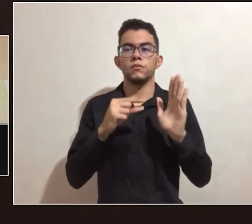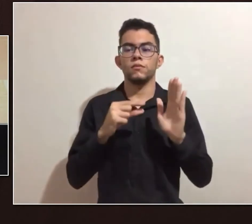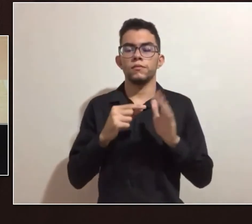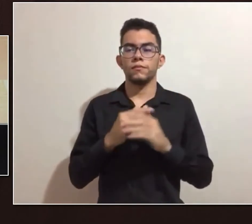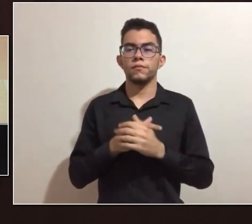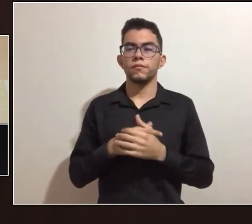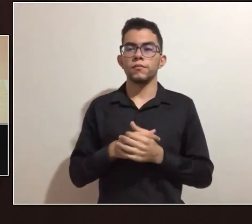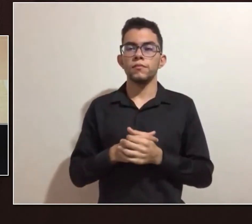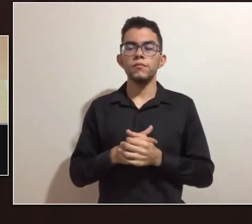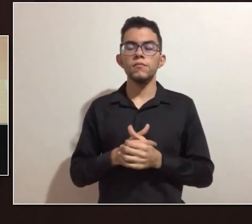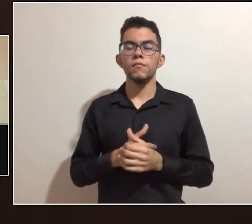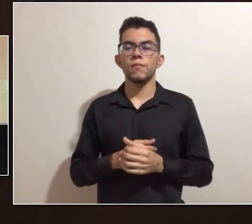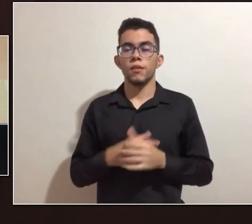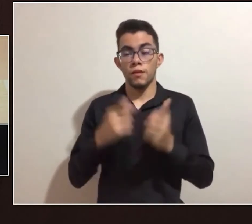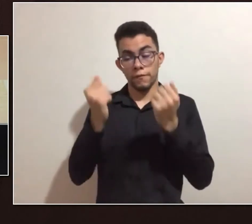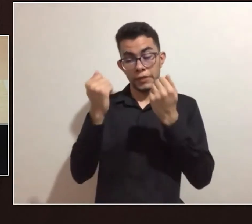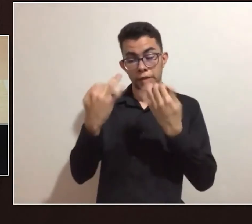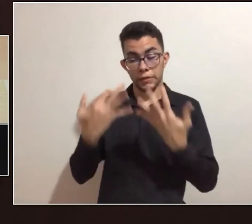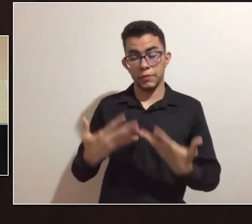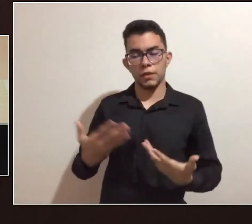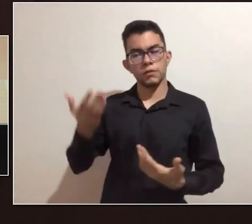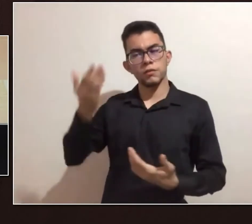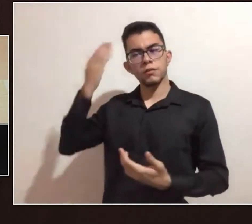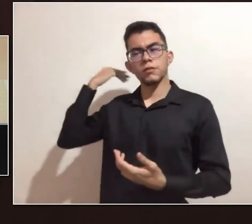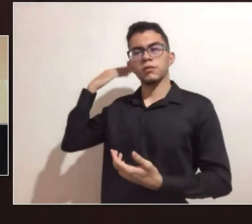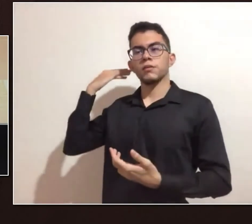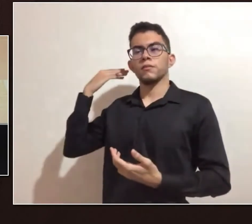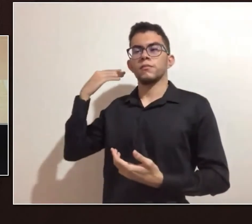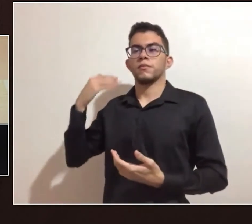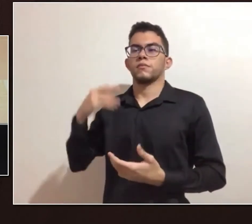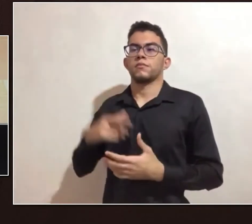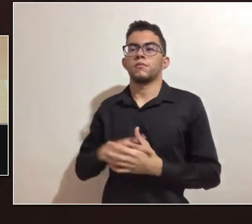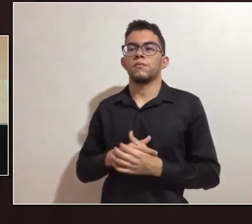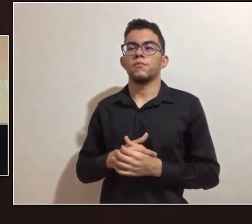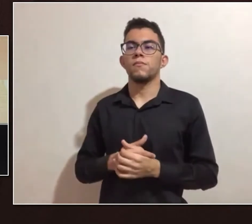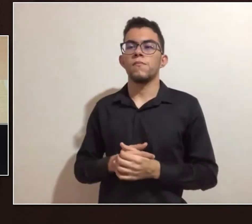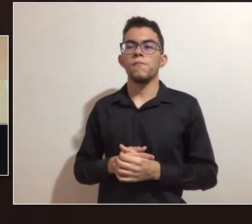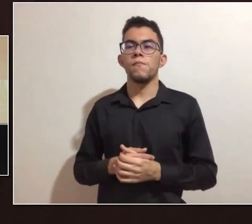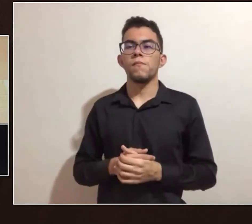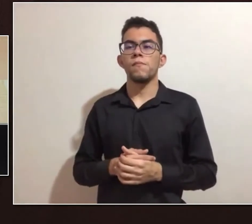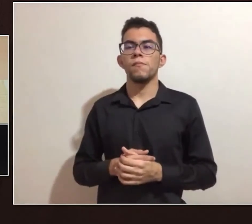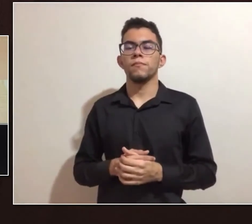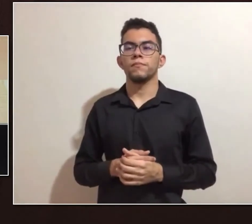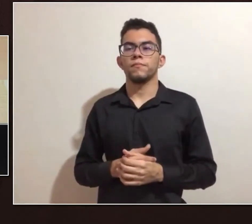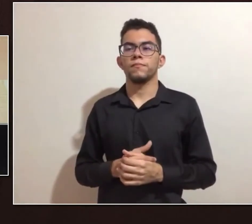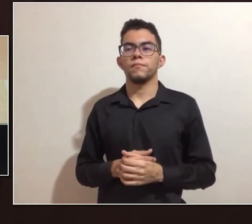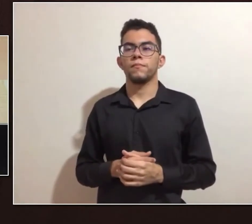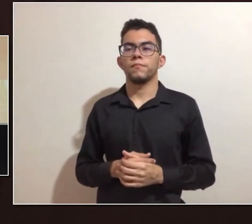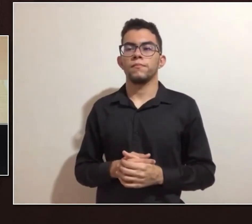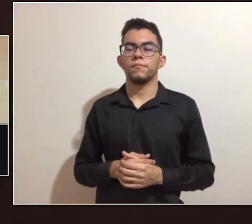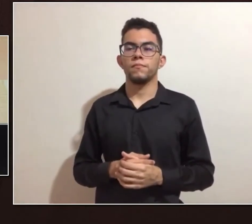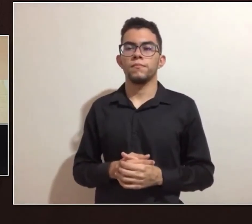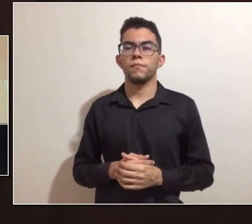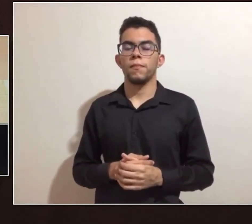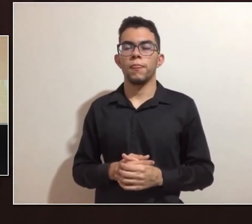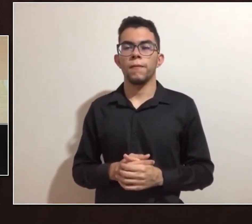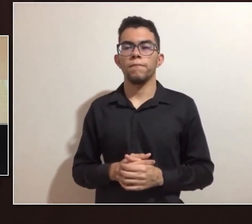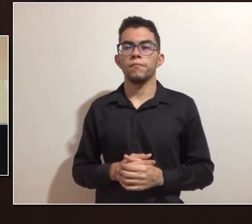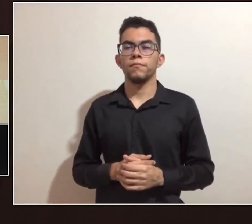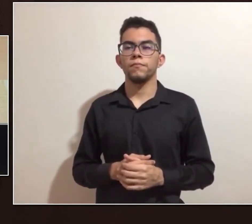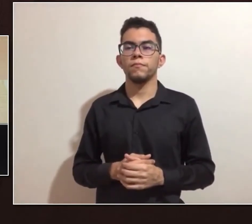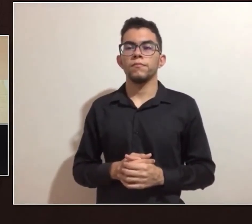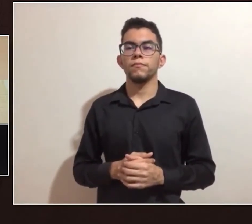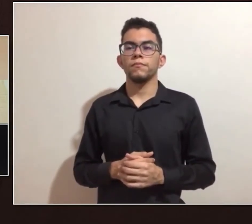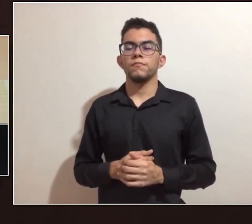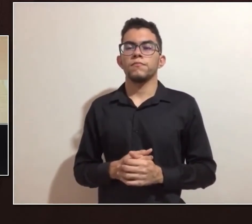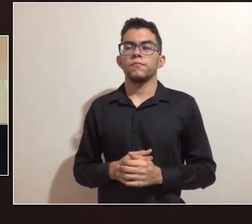irmãos, né? Poderiam viver uma vida cristã individual, mas não era assim. Nós somos chamados para edificar a